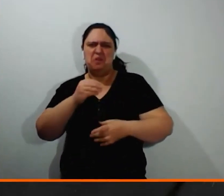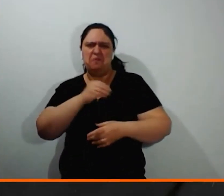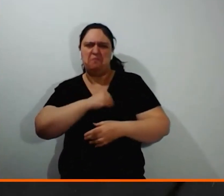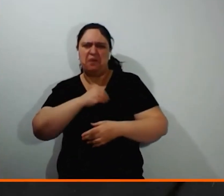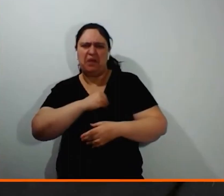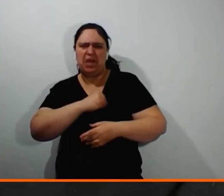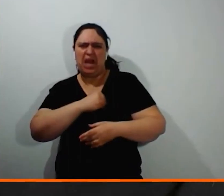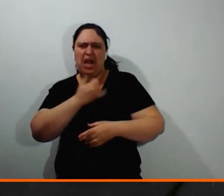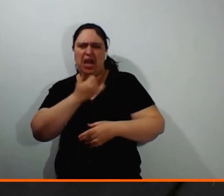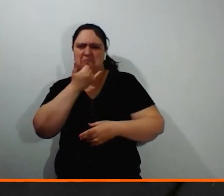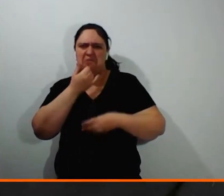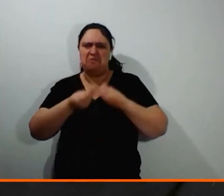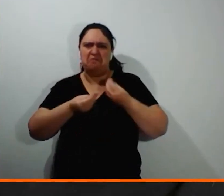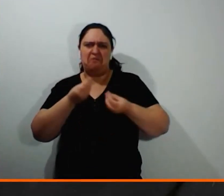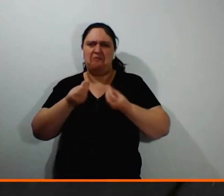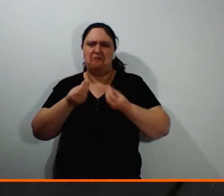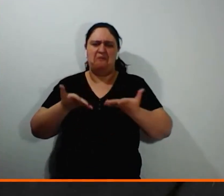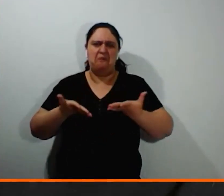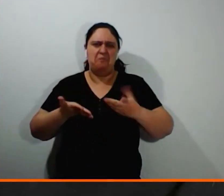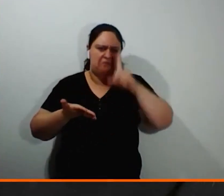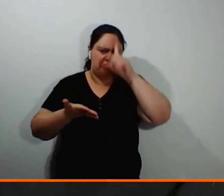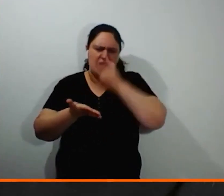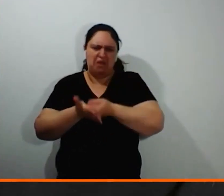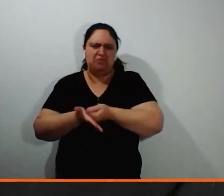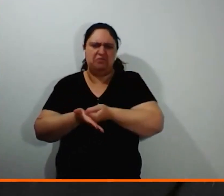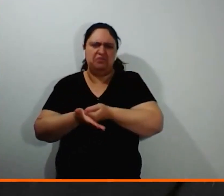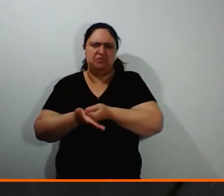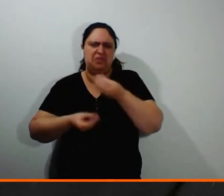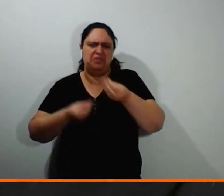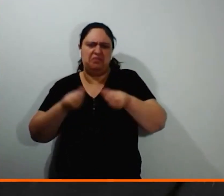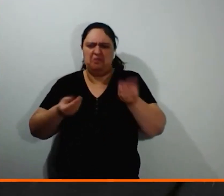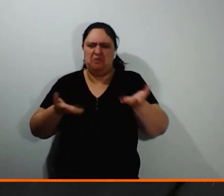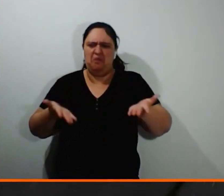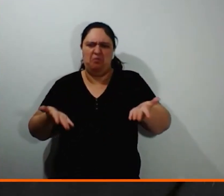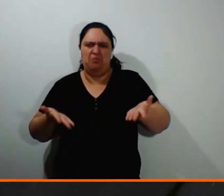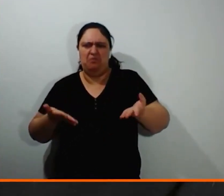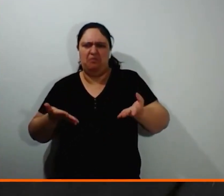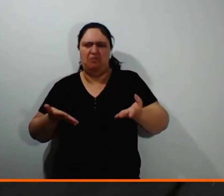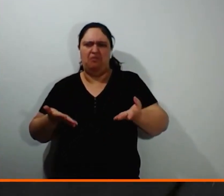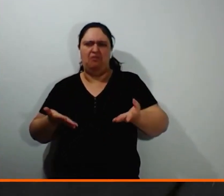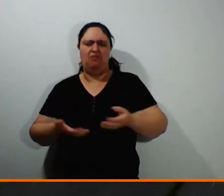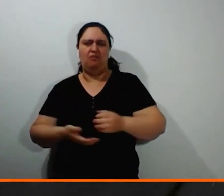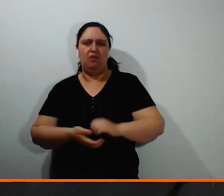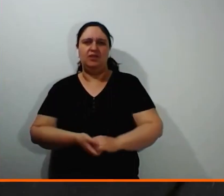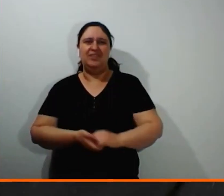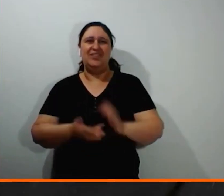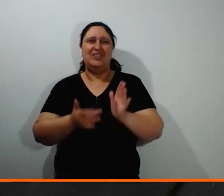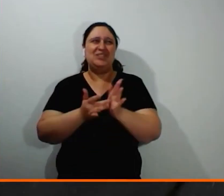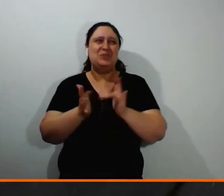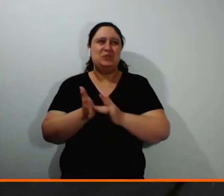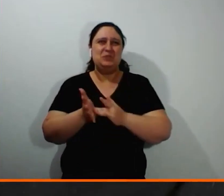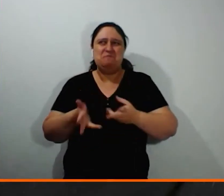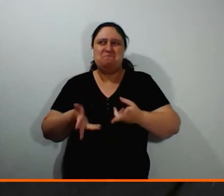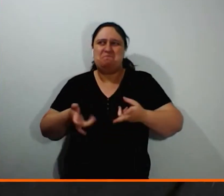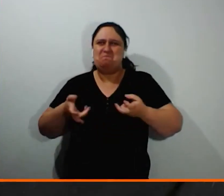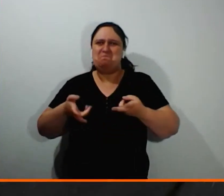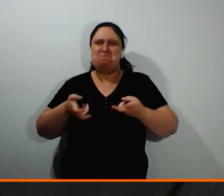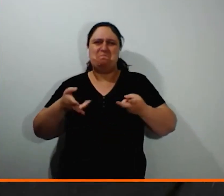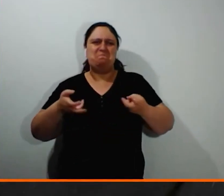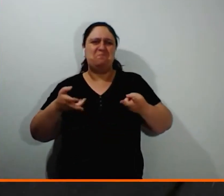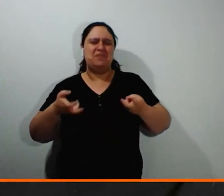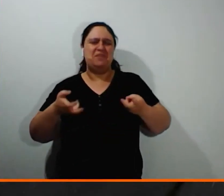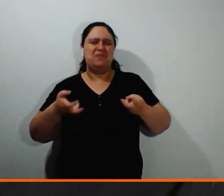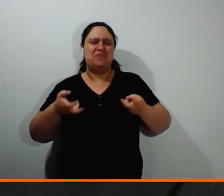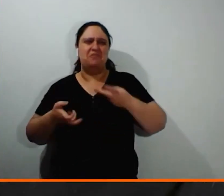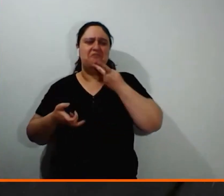que autoridade ele tem para perdoar os pecados? O Senhor, percebendo o zum, o Senhor disse: que é mais